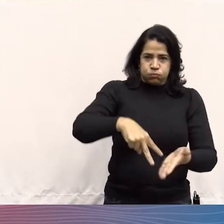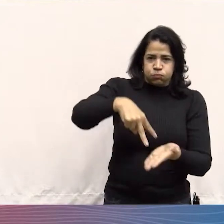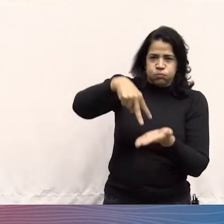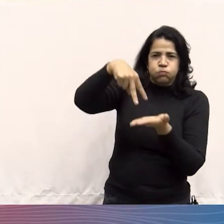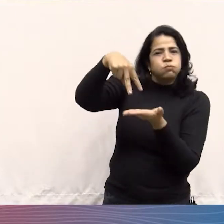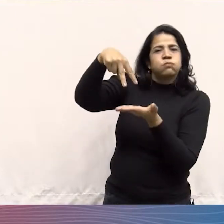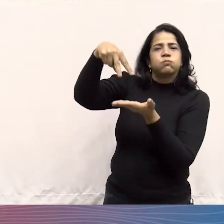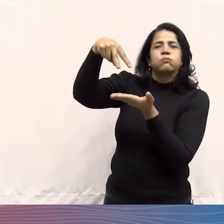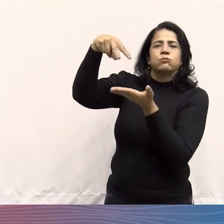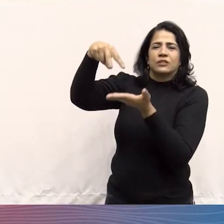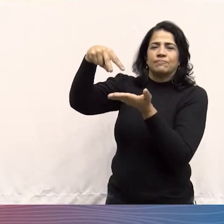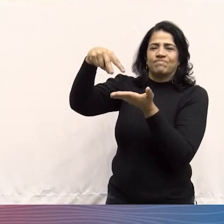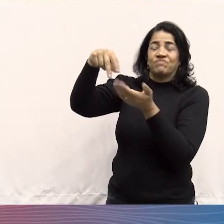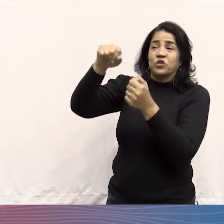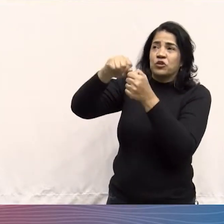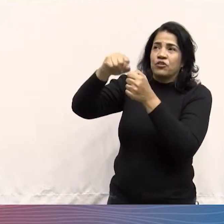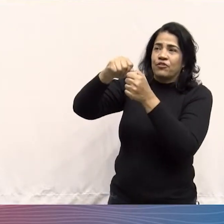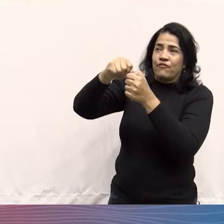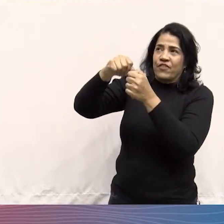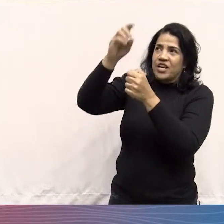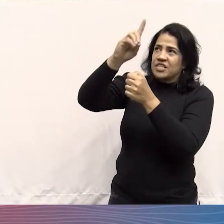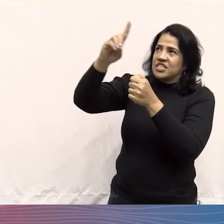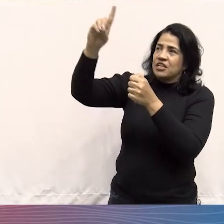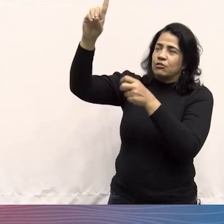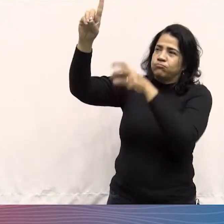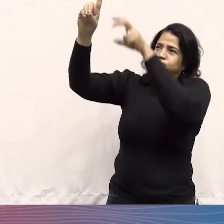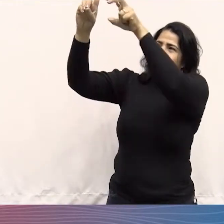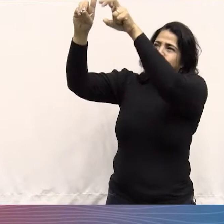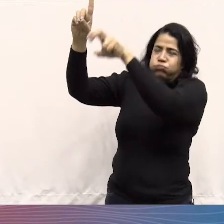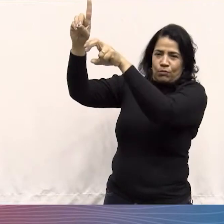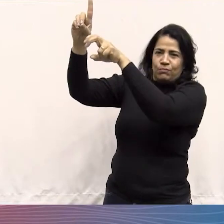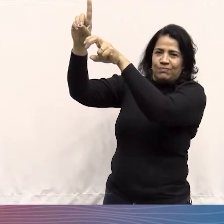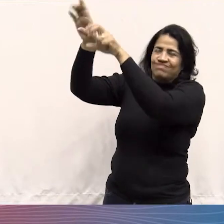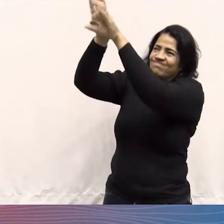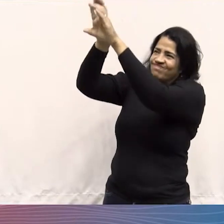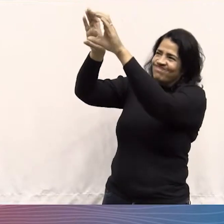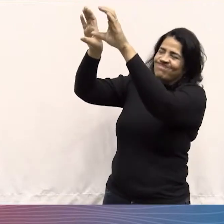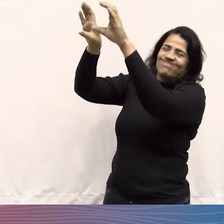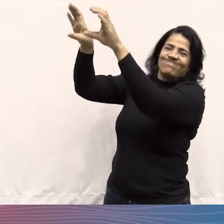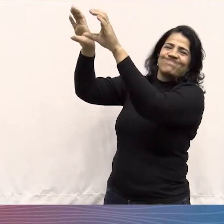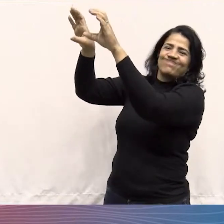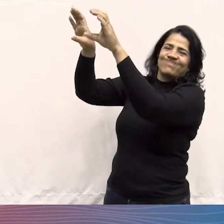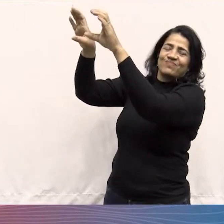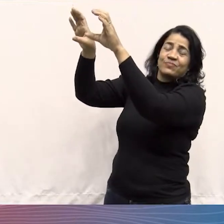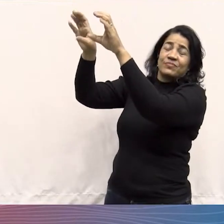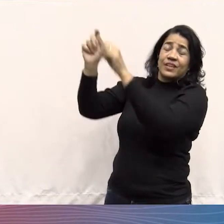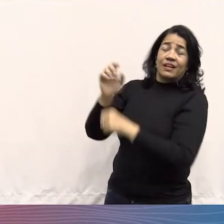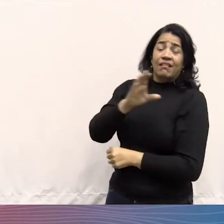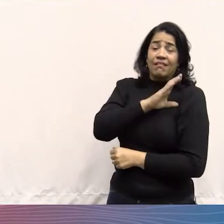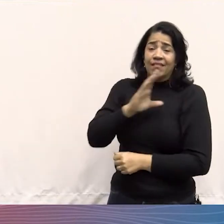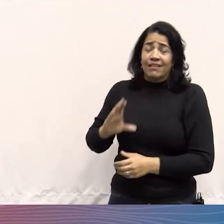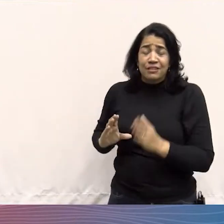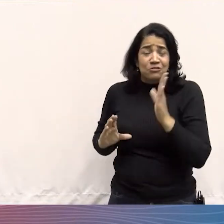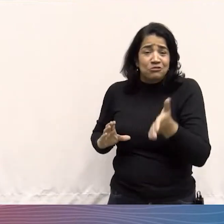nos lugares celestiais. Está sentado. Tem medo de quê?